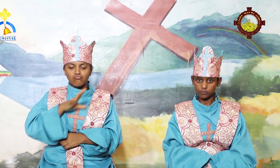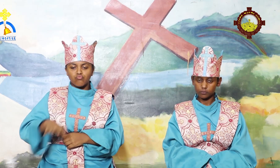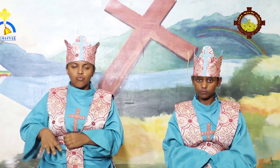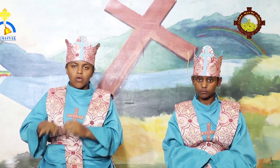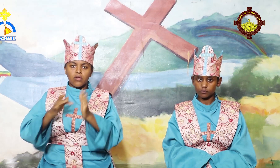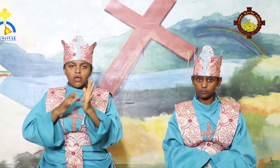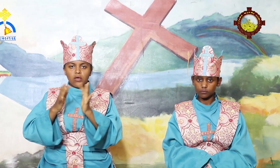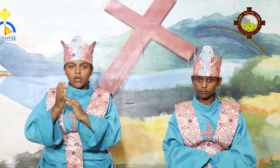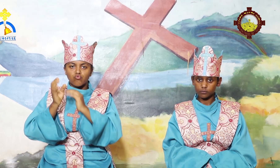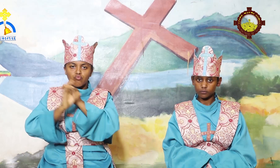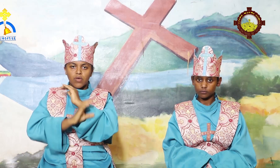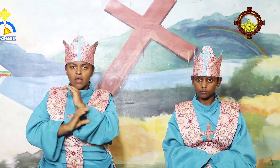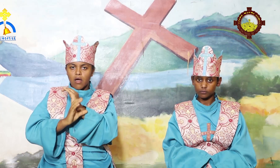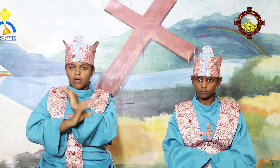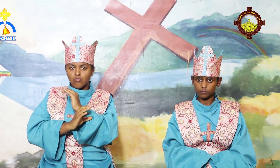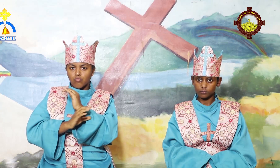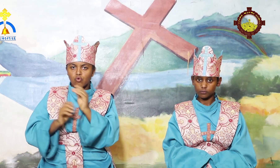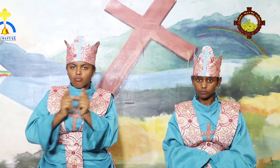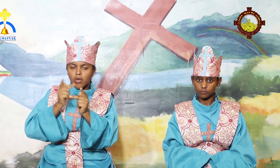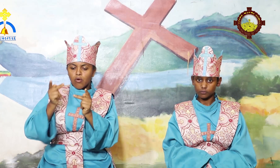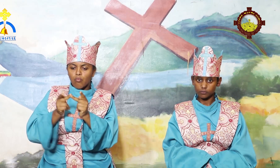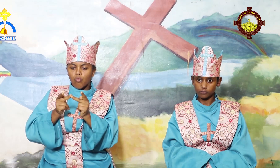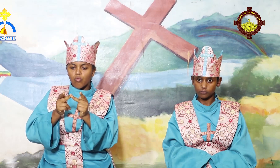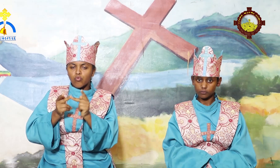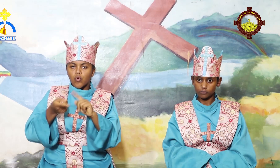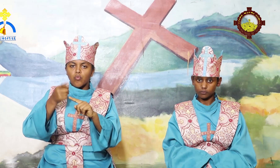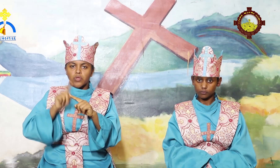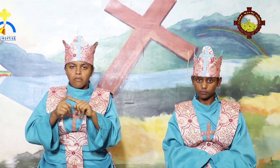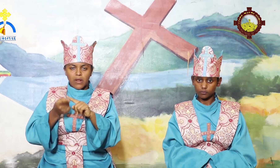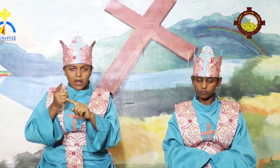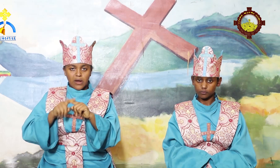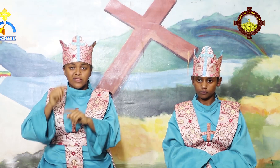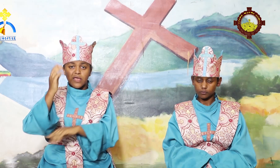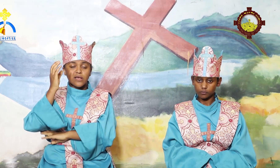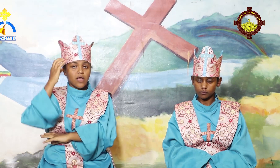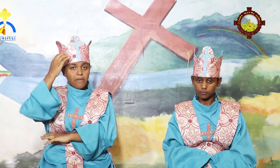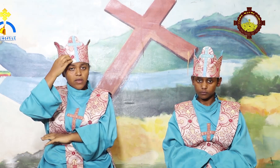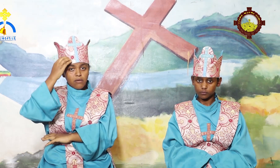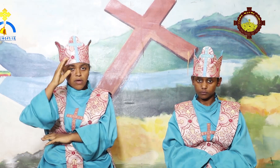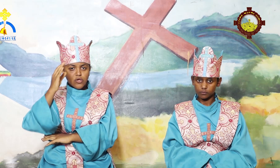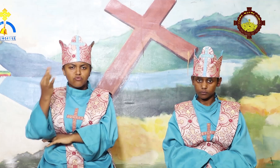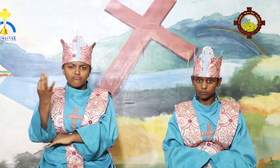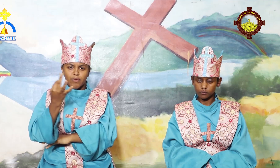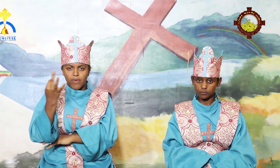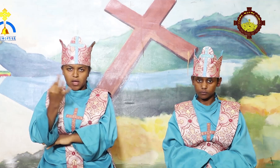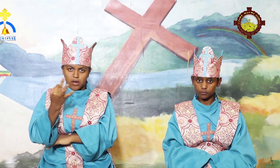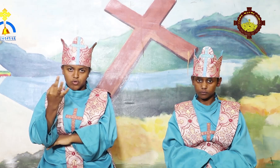በኋላ በማግስቱ ጌታ ኢየሱስ በየሃገሩ በየመንደሩ ተመላለሰ የእግዚአብሔርን